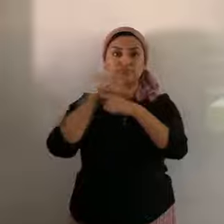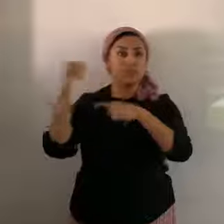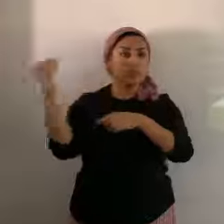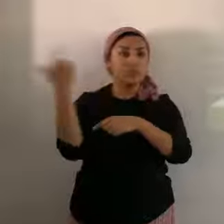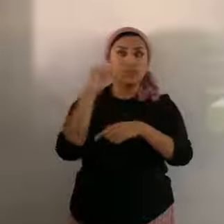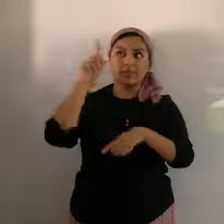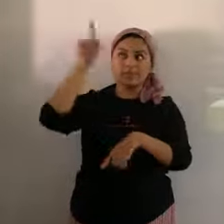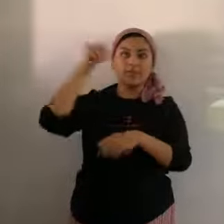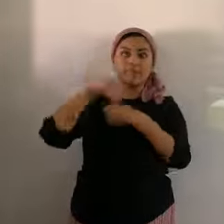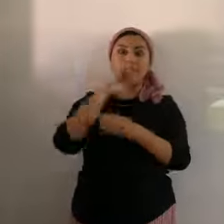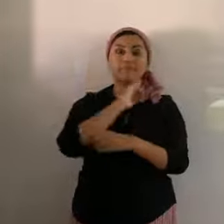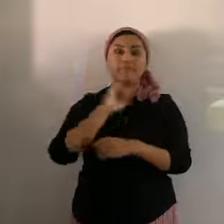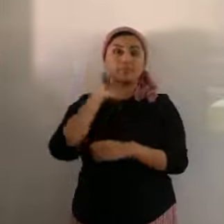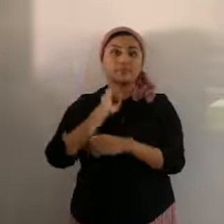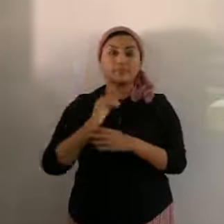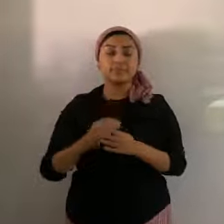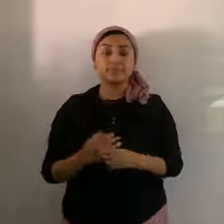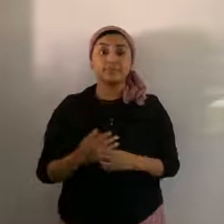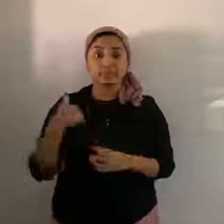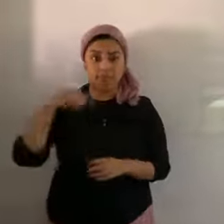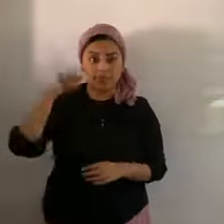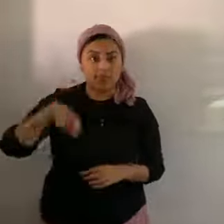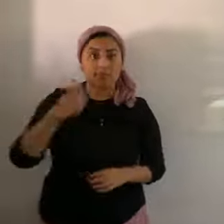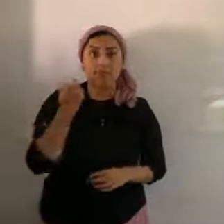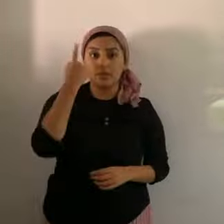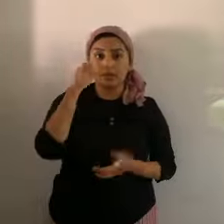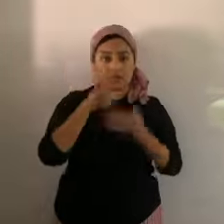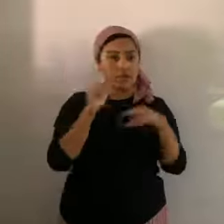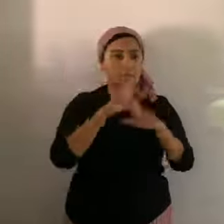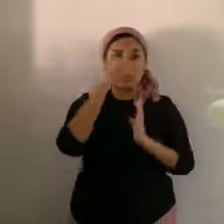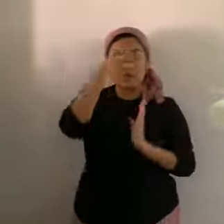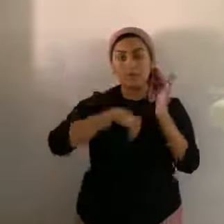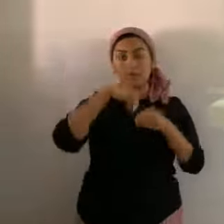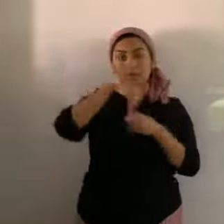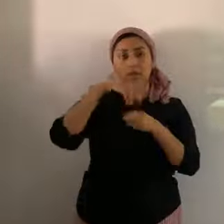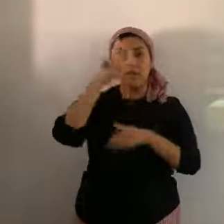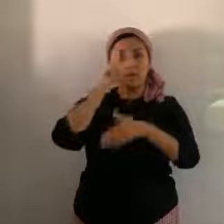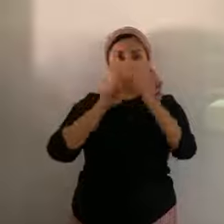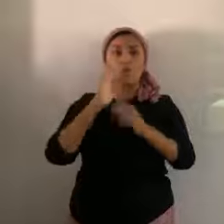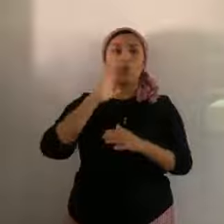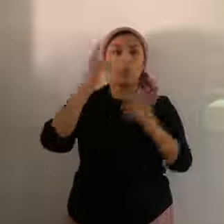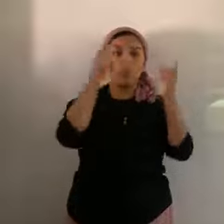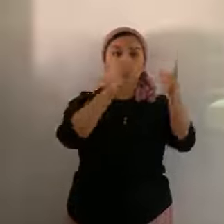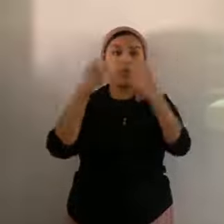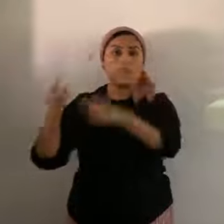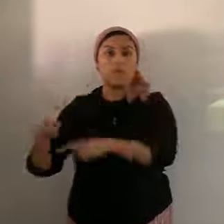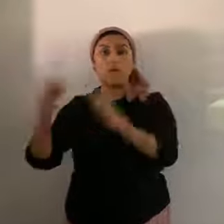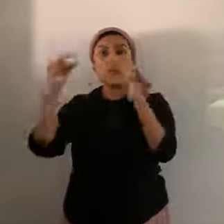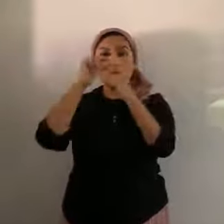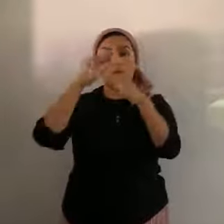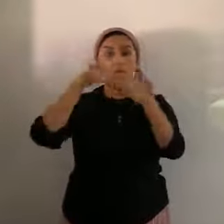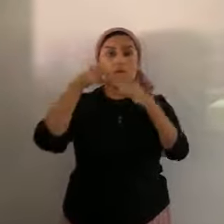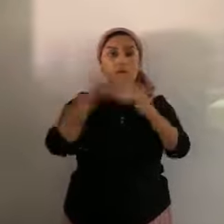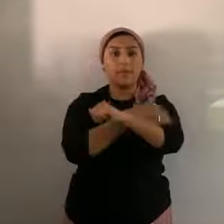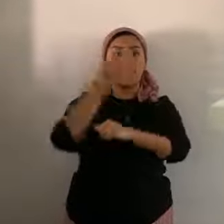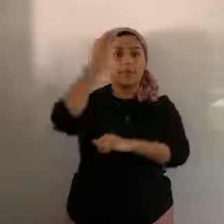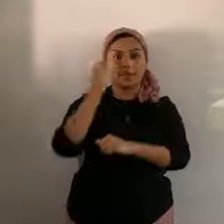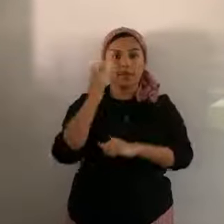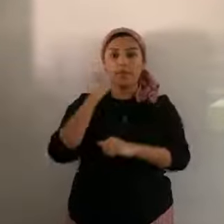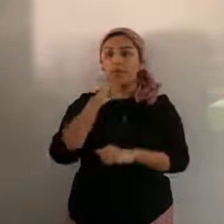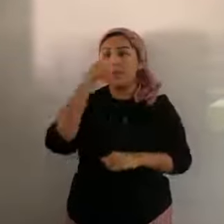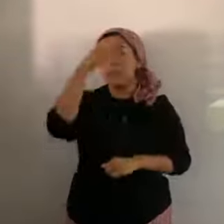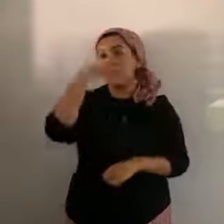por todos los frentes, amados. Tenemos que entender que eso está escrito en las profecías y que se va a cumplir, porque es palabra del Todopoderoso, no es palabra del